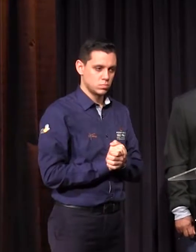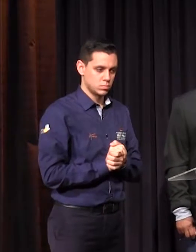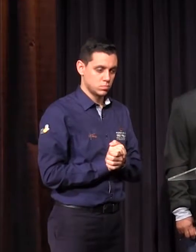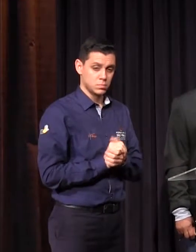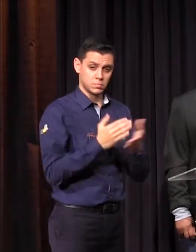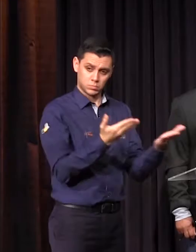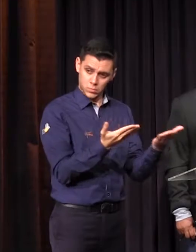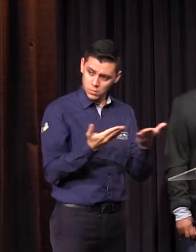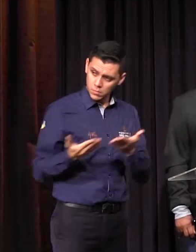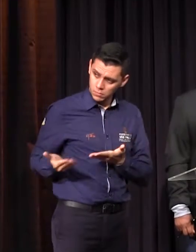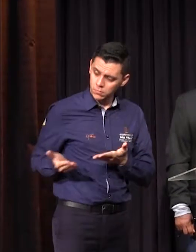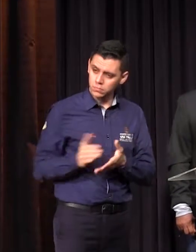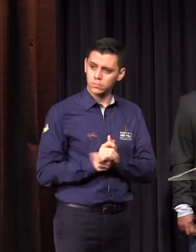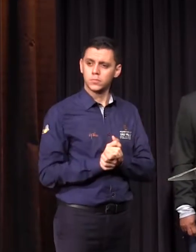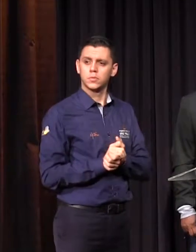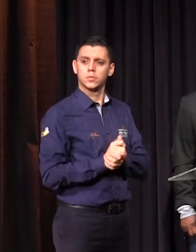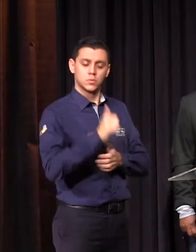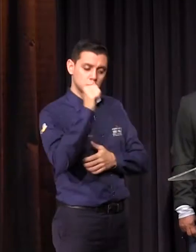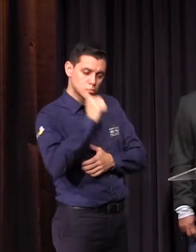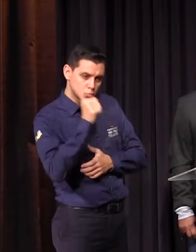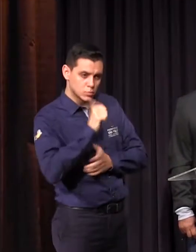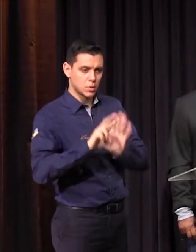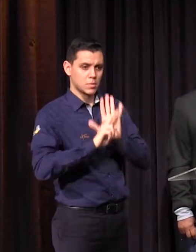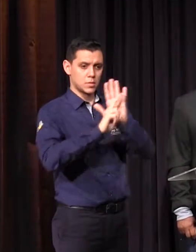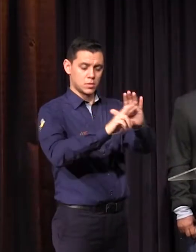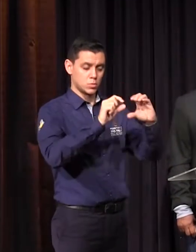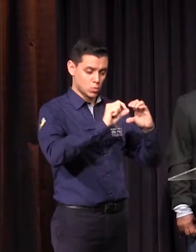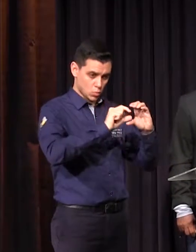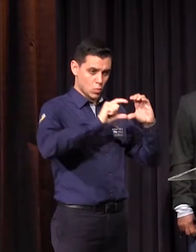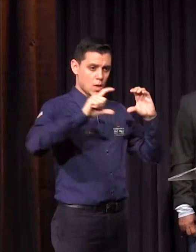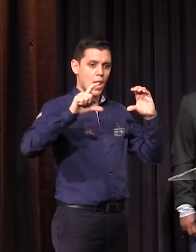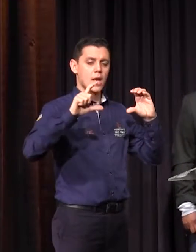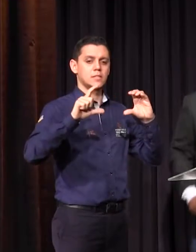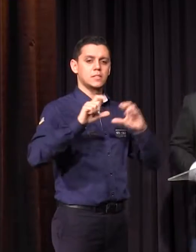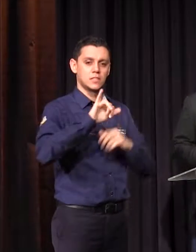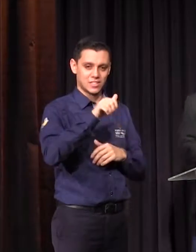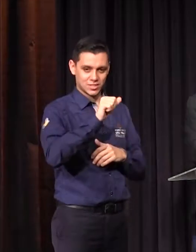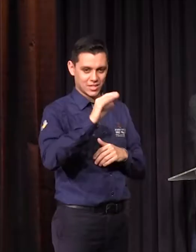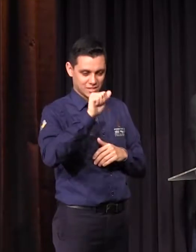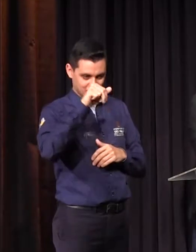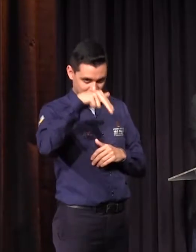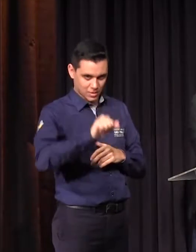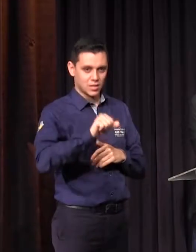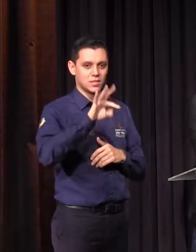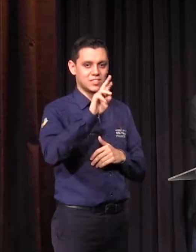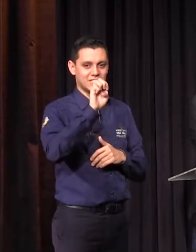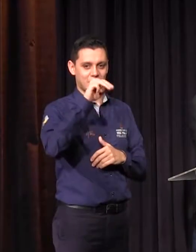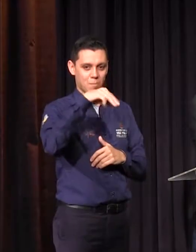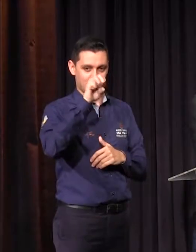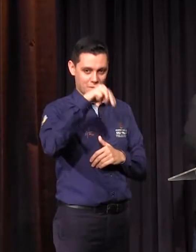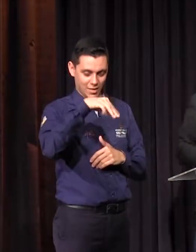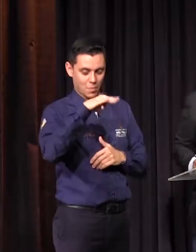convido a representante do cresce de jaçanã tremembé rosana caput borges